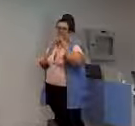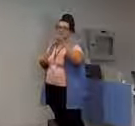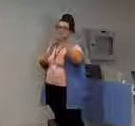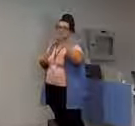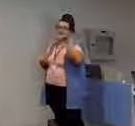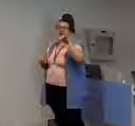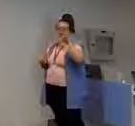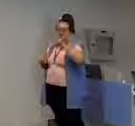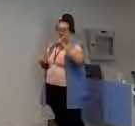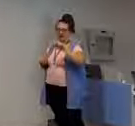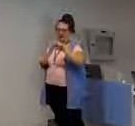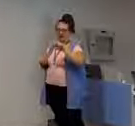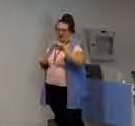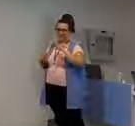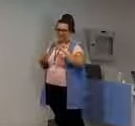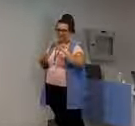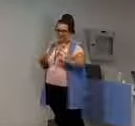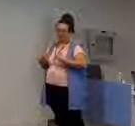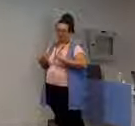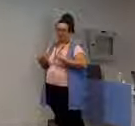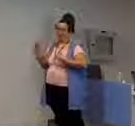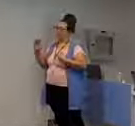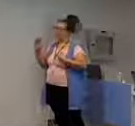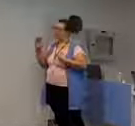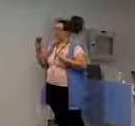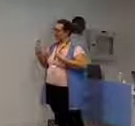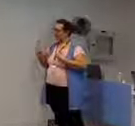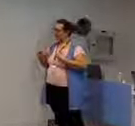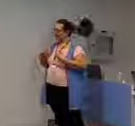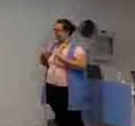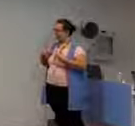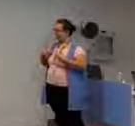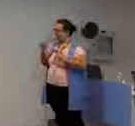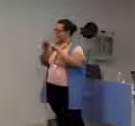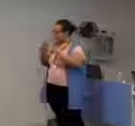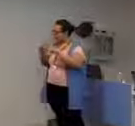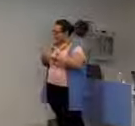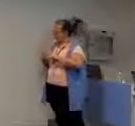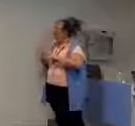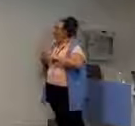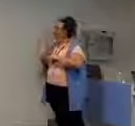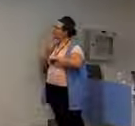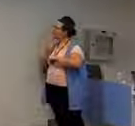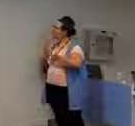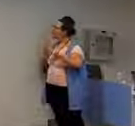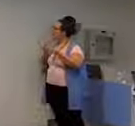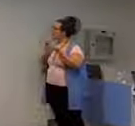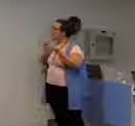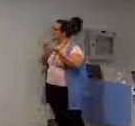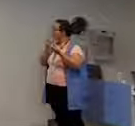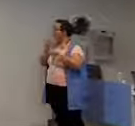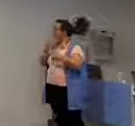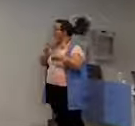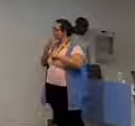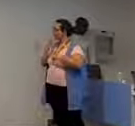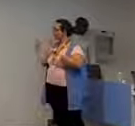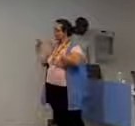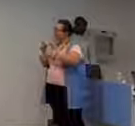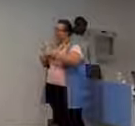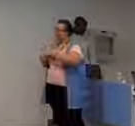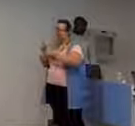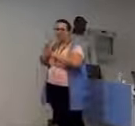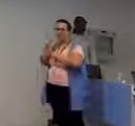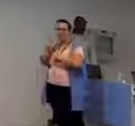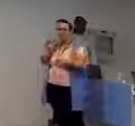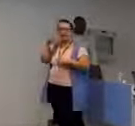no CNC, Topsoil de CAN, vão reconhecer essas informações. E lá no Topsoil de CAN, eu pergunto a vocês, eu tenho